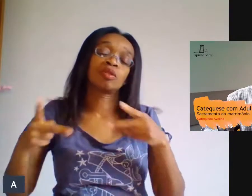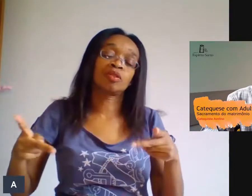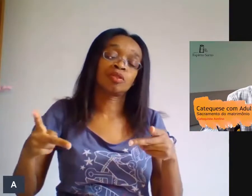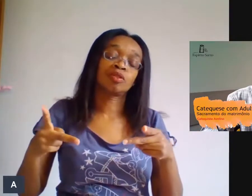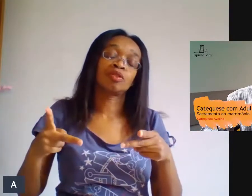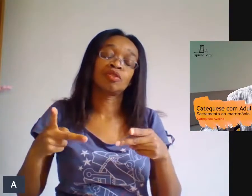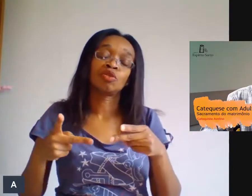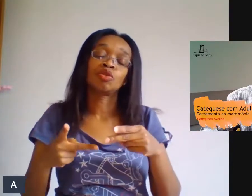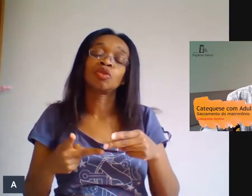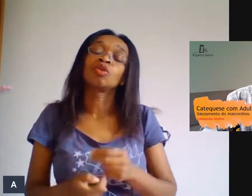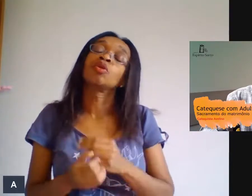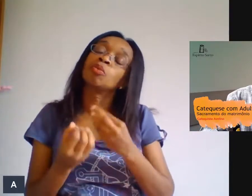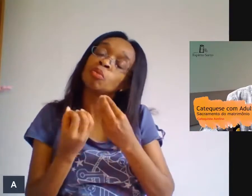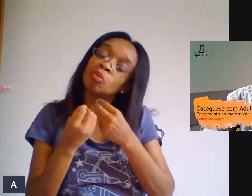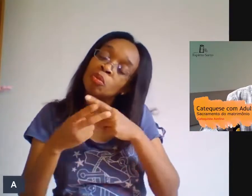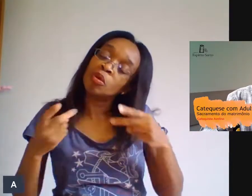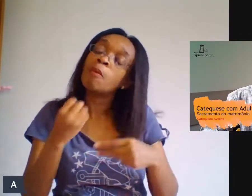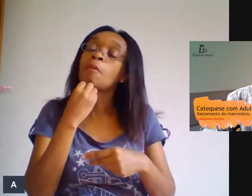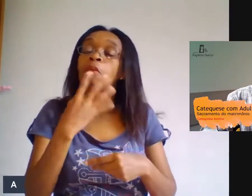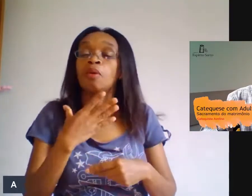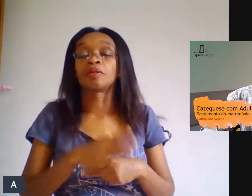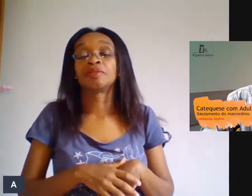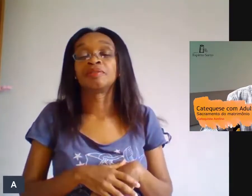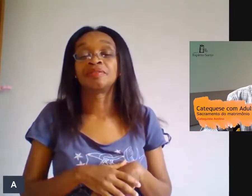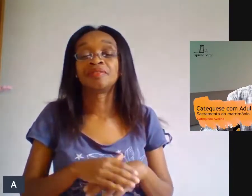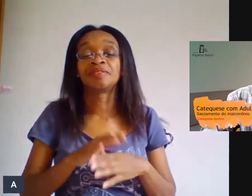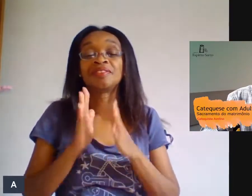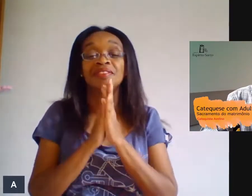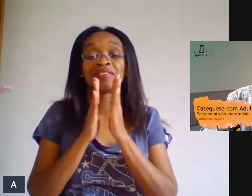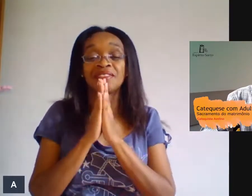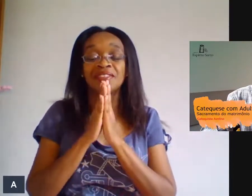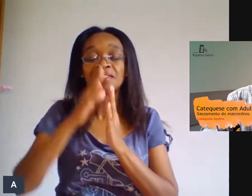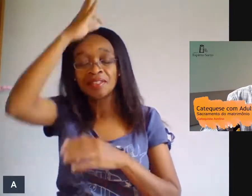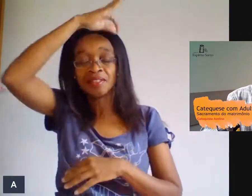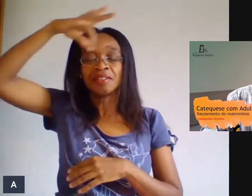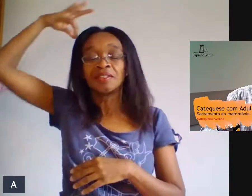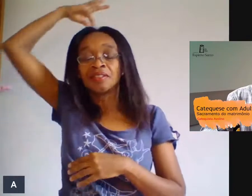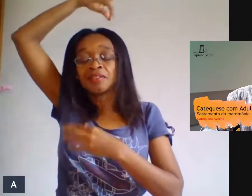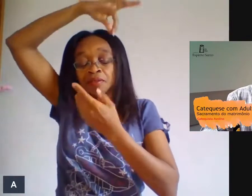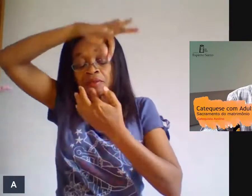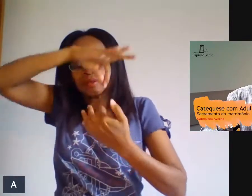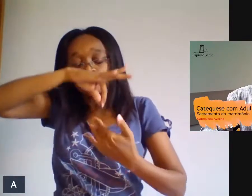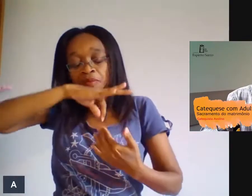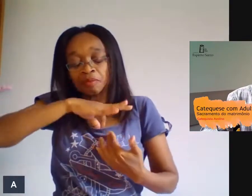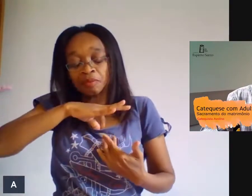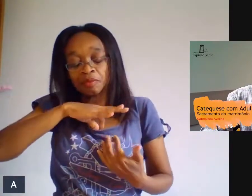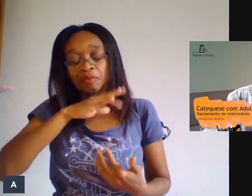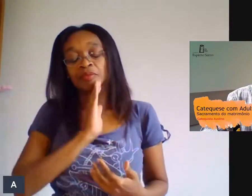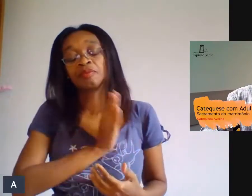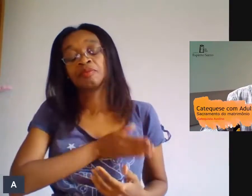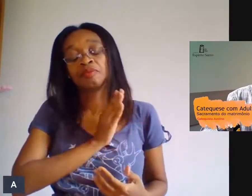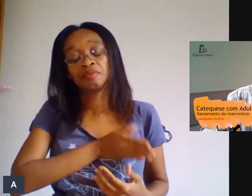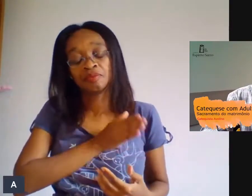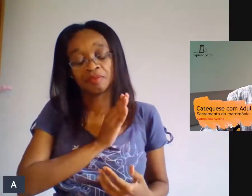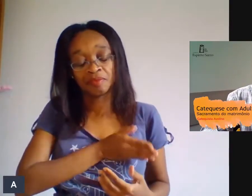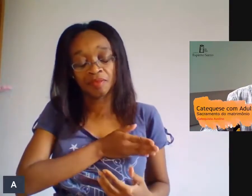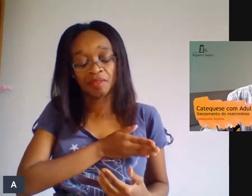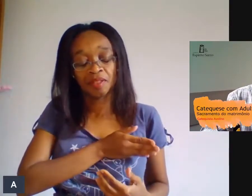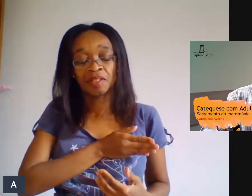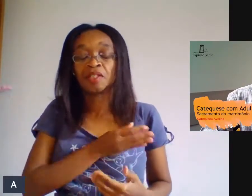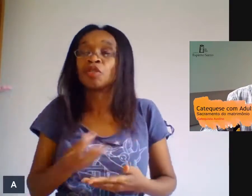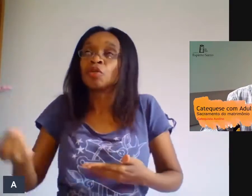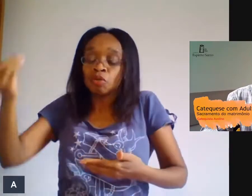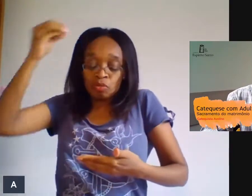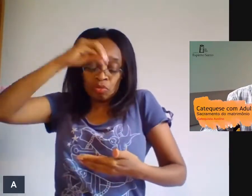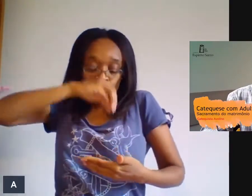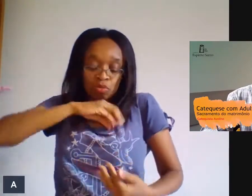frutos também. Então, nós vamos rezar. Vinde, Espírito Santo, enchei os corações dos vossos fiéis